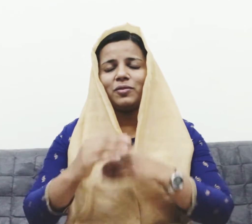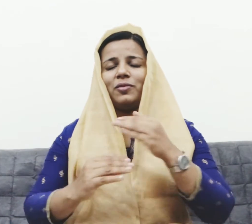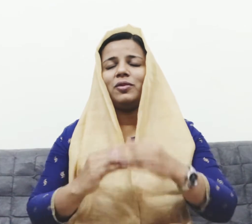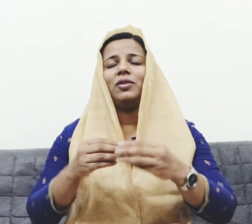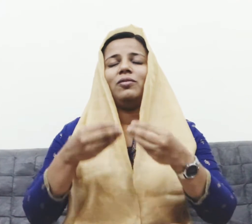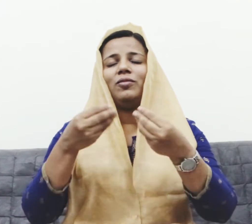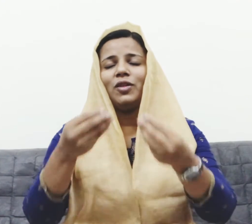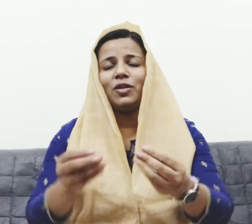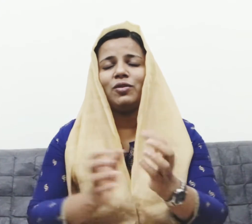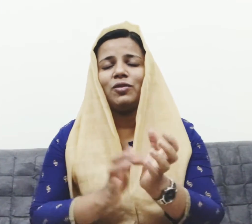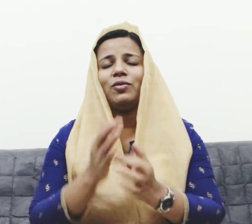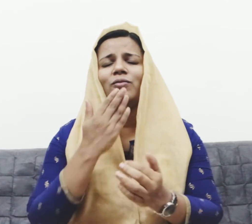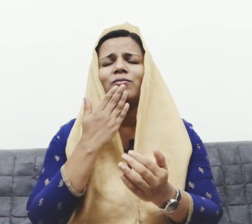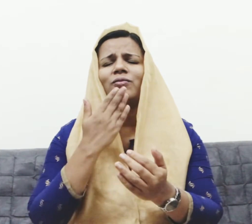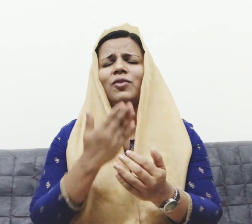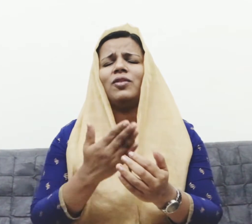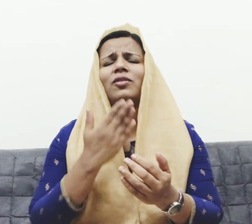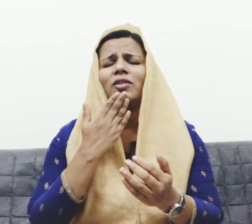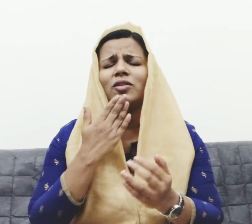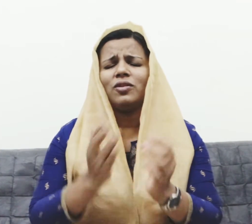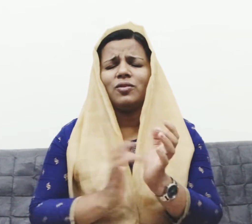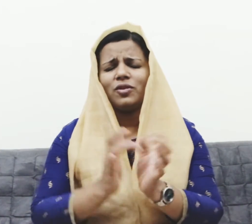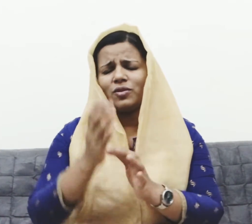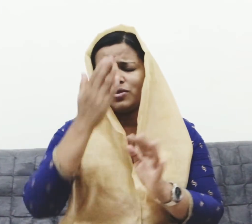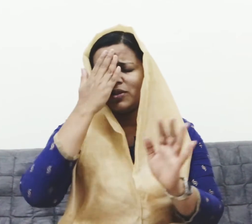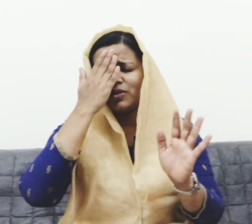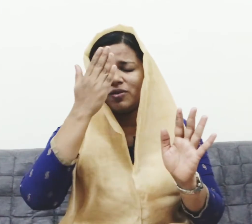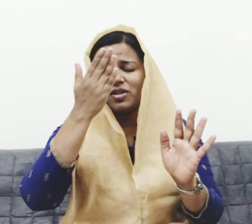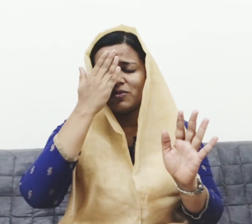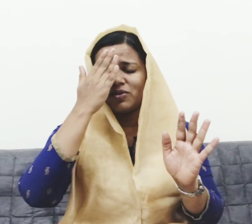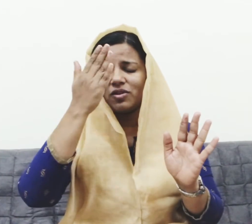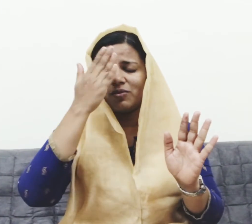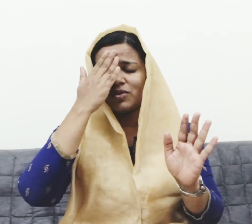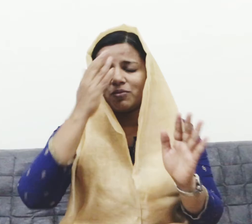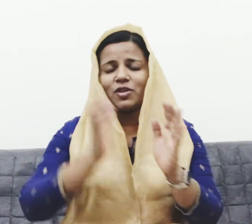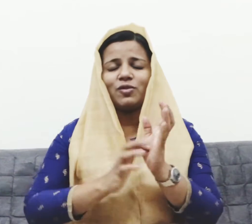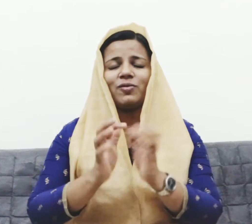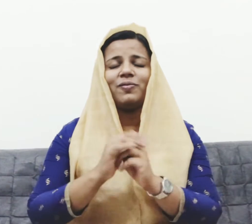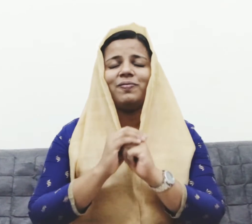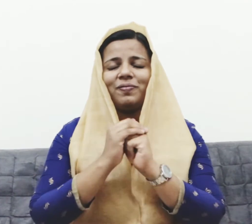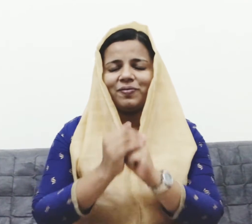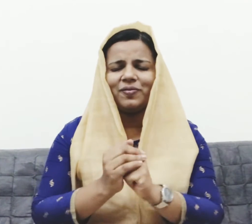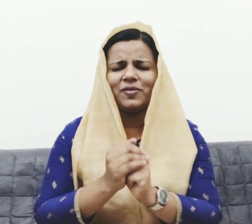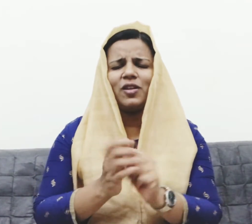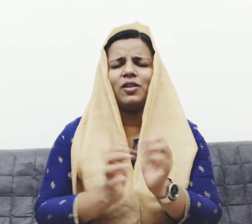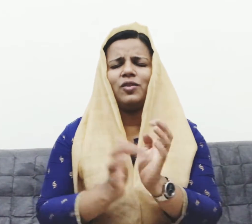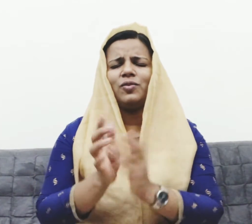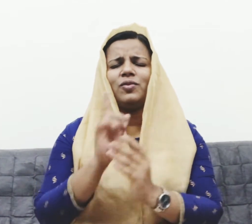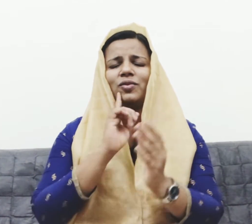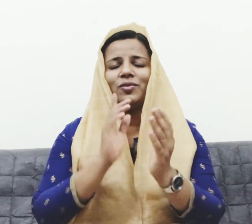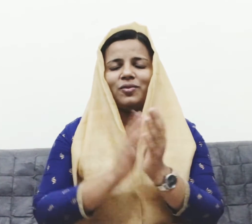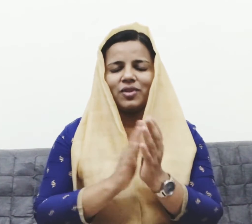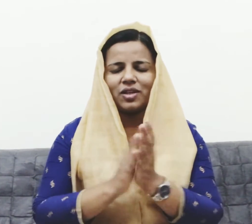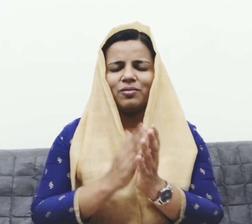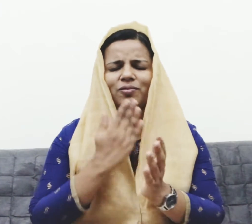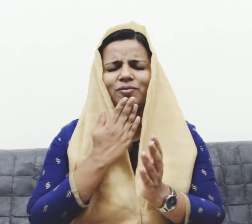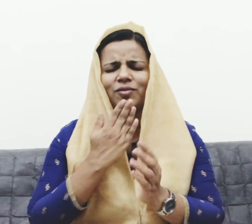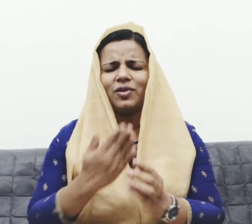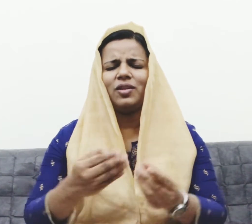ഈ പ്രഭാതത്തിൽ. കർത്താവേ നന്ദിയോടെ സ്തോത്രം, കർത്താവേ നന്ദിയോടെ സ്തോത്രം, കർത്താവേ നന്ദിയോടെ സ്തോത്രം. ഞങ്ങളങ്ങേ ആരാധിക്കുന്നു, ഞങ്ങളങ്ങേ സ്തുതിക്കുന്നു, ഞങ്ങൾ നന്ദി പറയുന്നു.